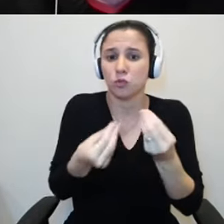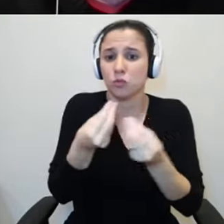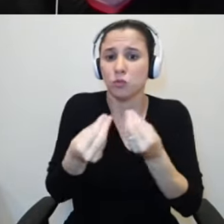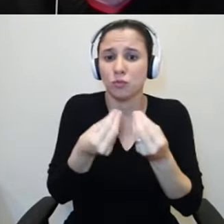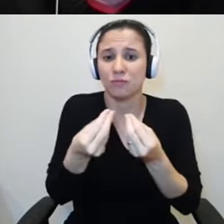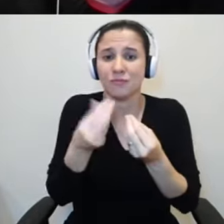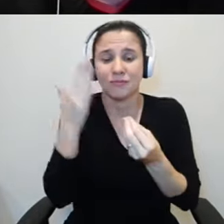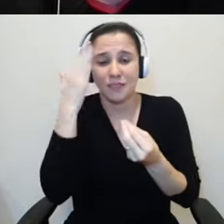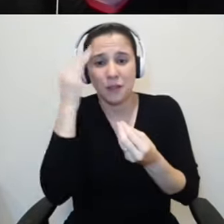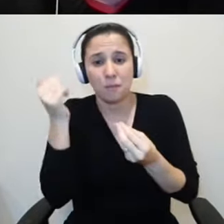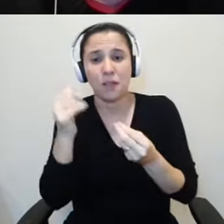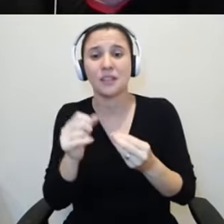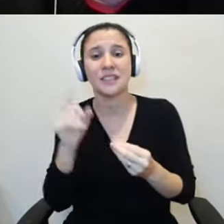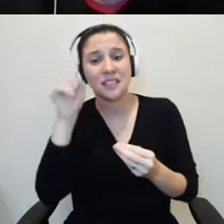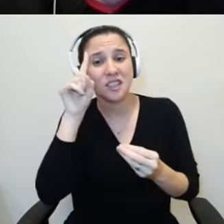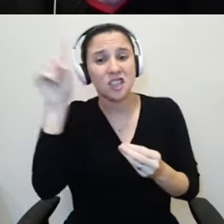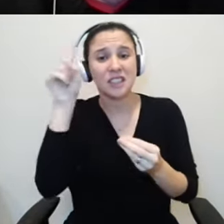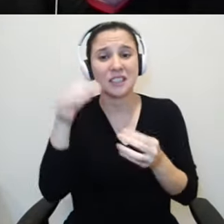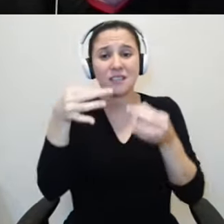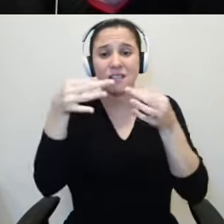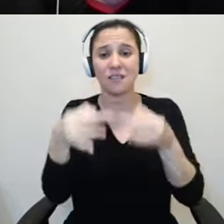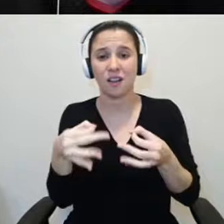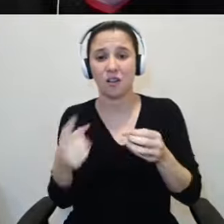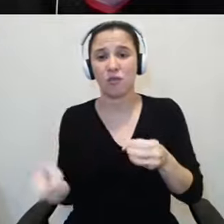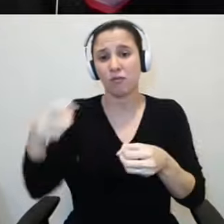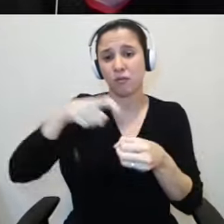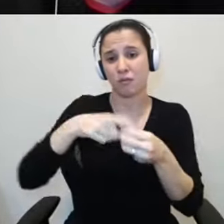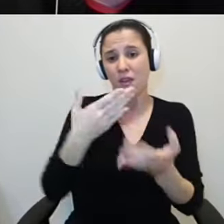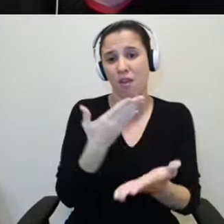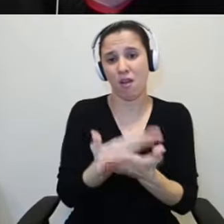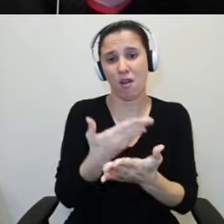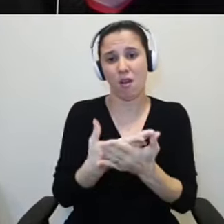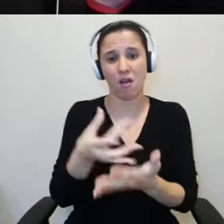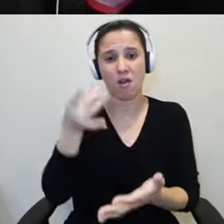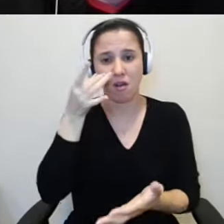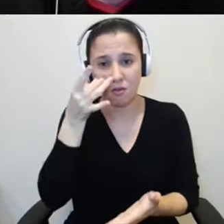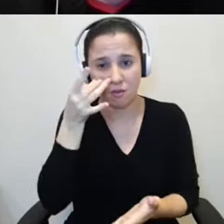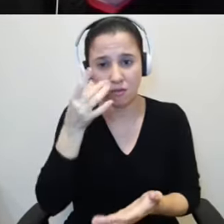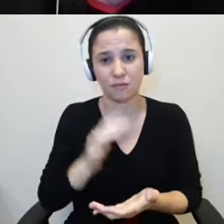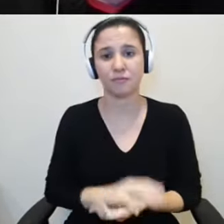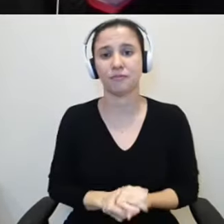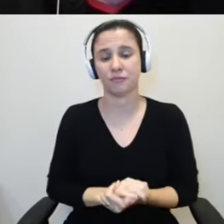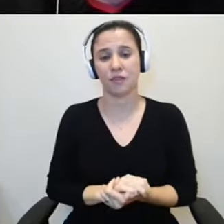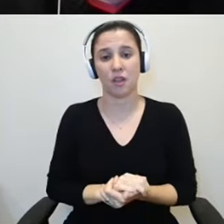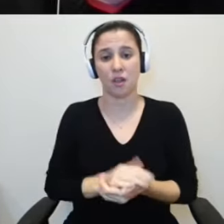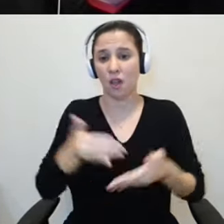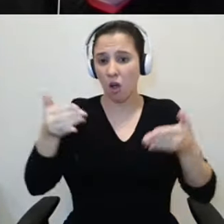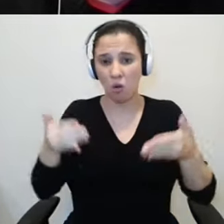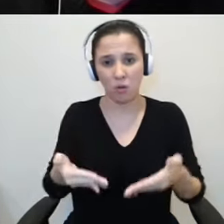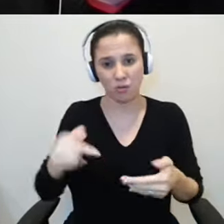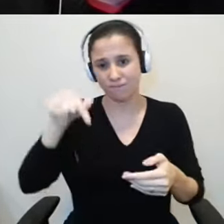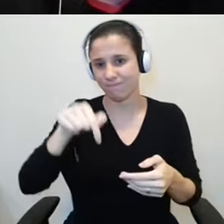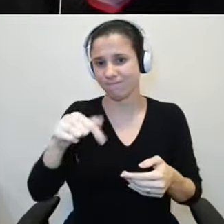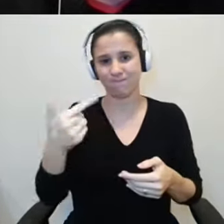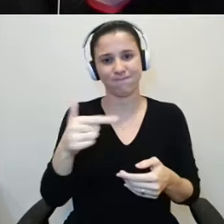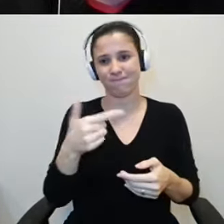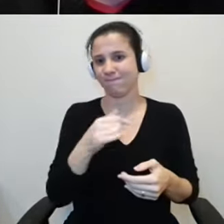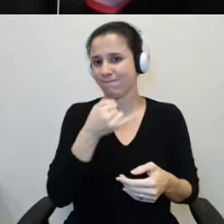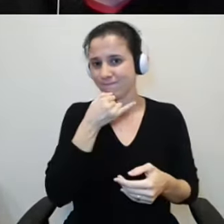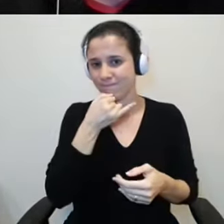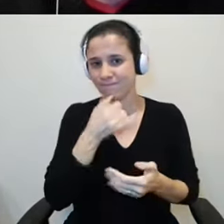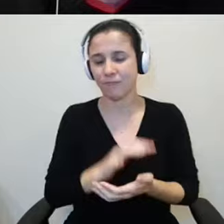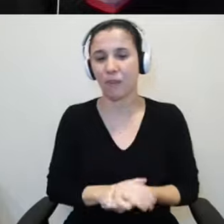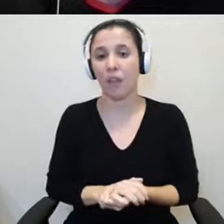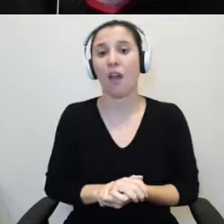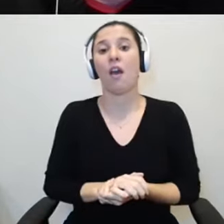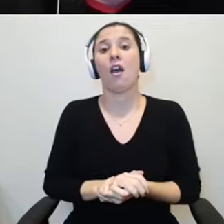um retorno das atividades presenciais. E nem agora nós temos isso. Então, a reitoria mandou essa